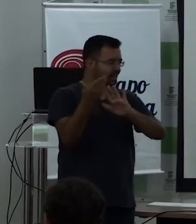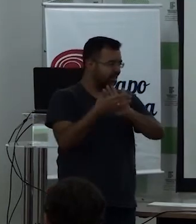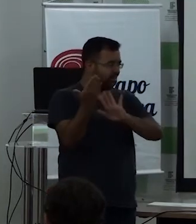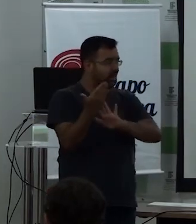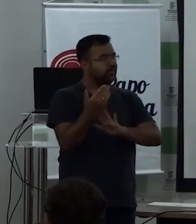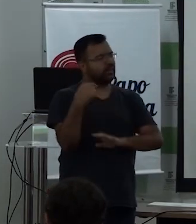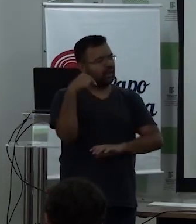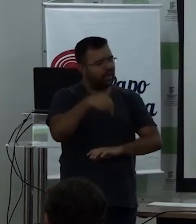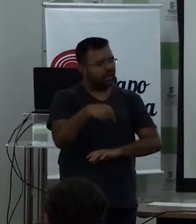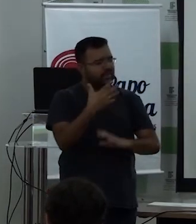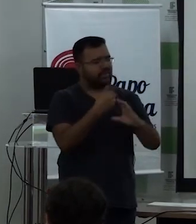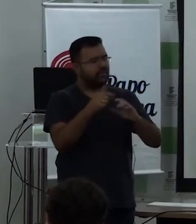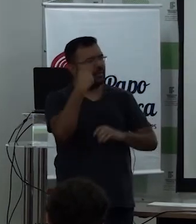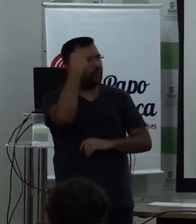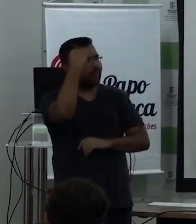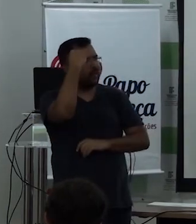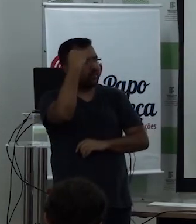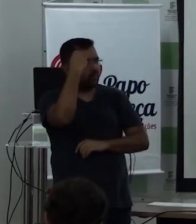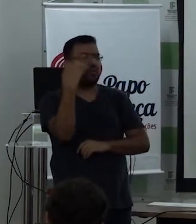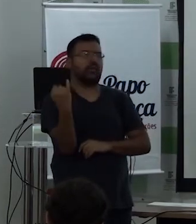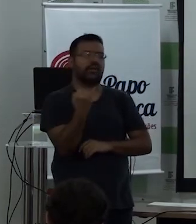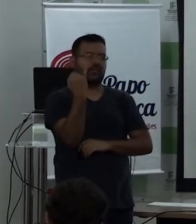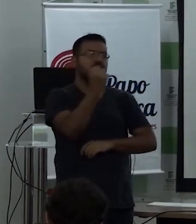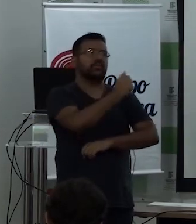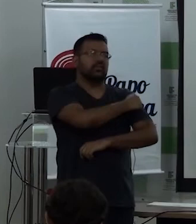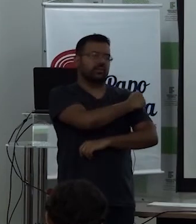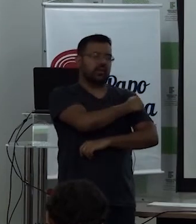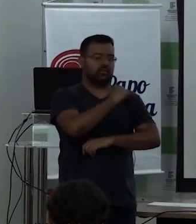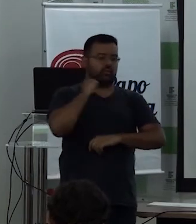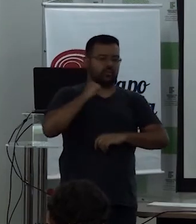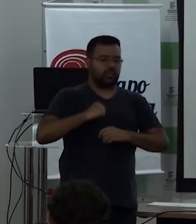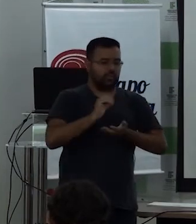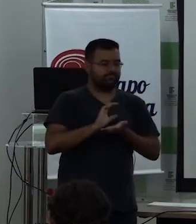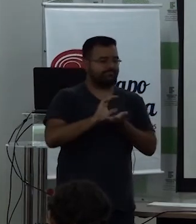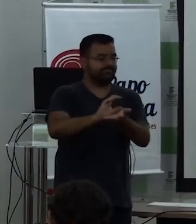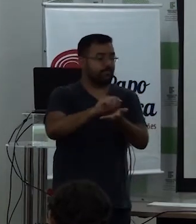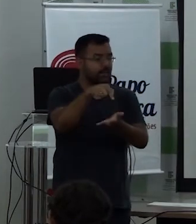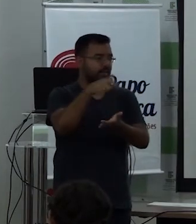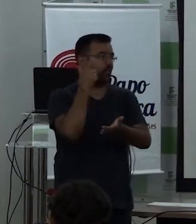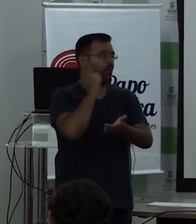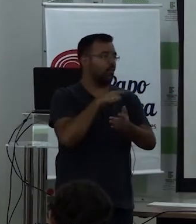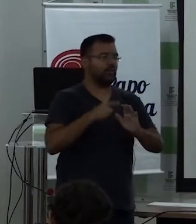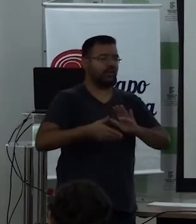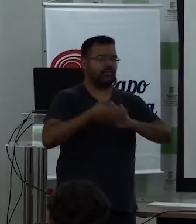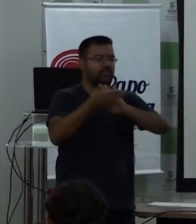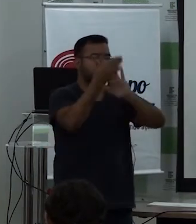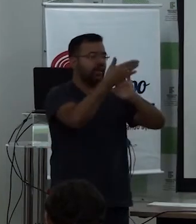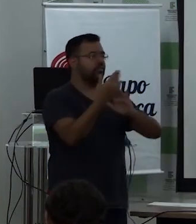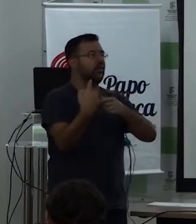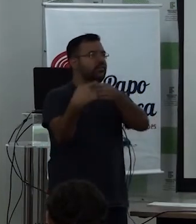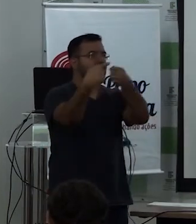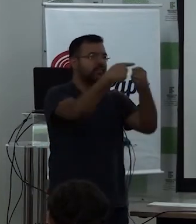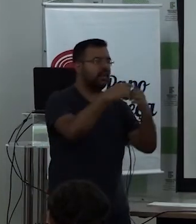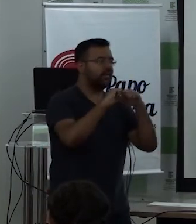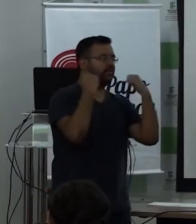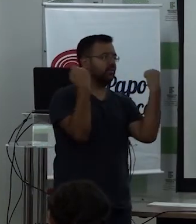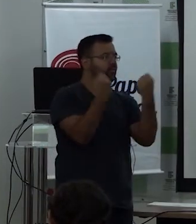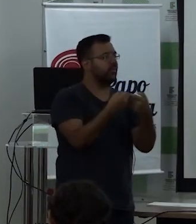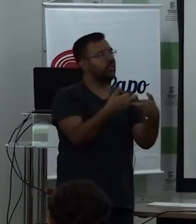gente conceder auxílios financeiros para que alunos da nossa instituição, da nossa unidade do